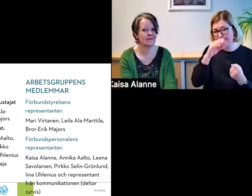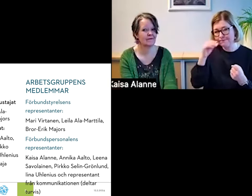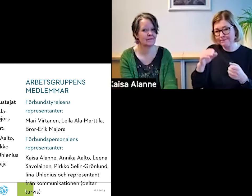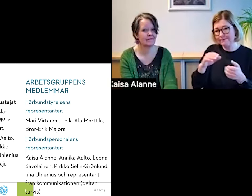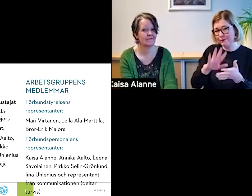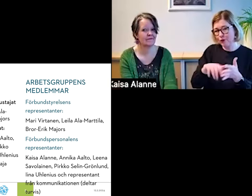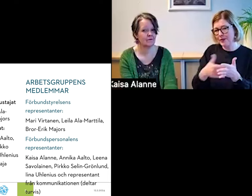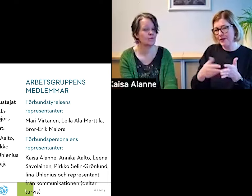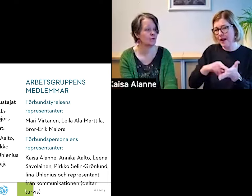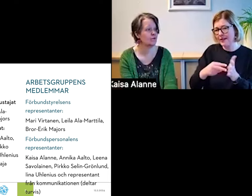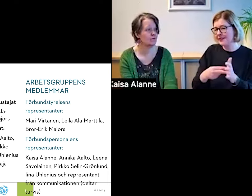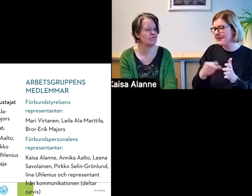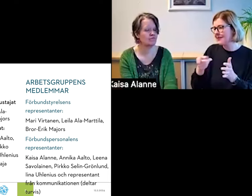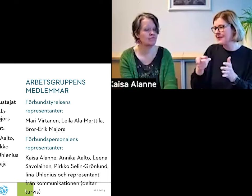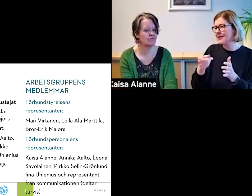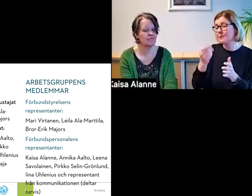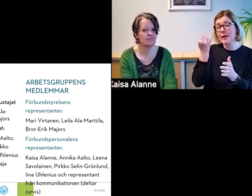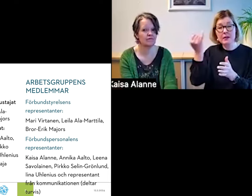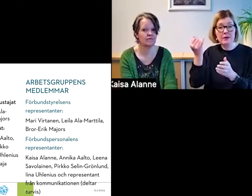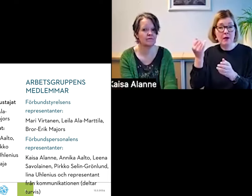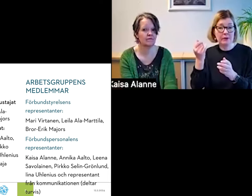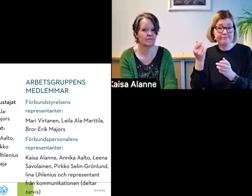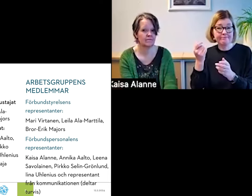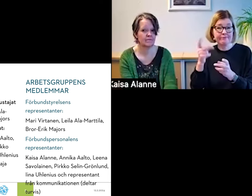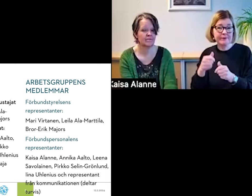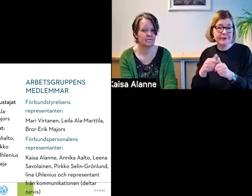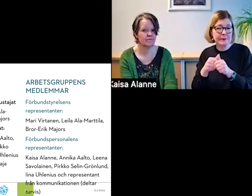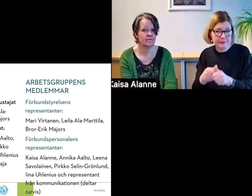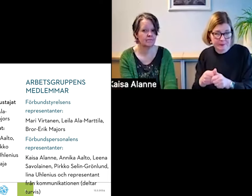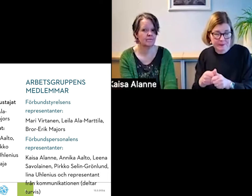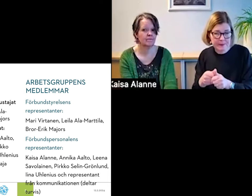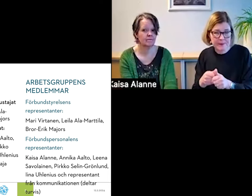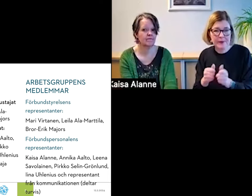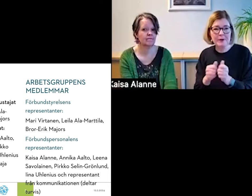vaan jutella yhdessä. Ja